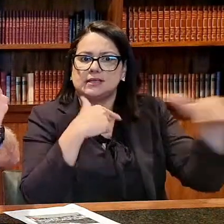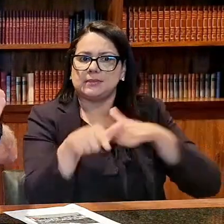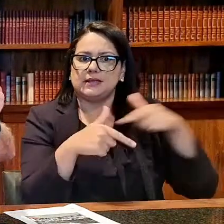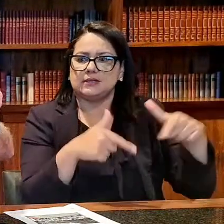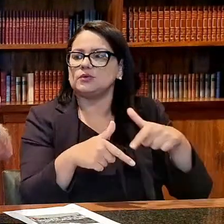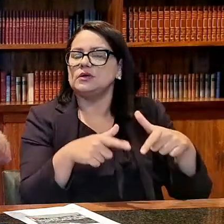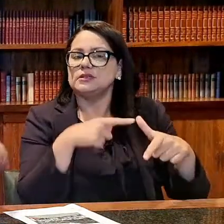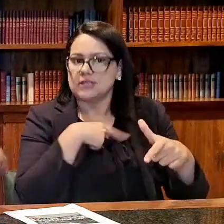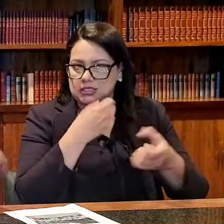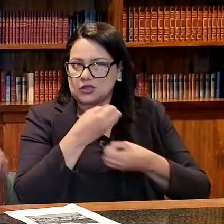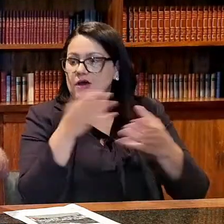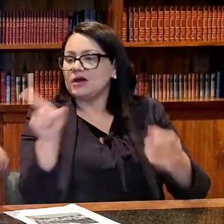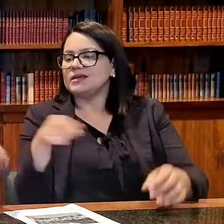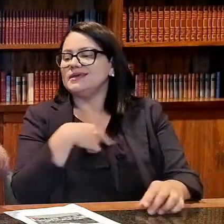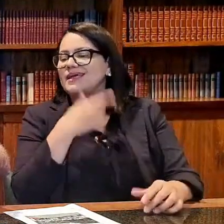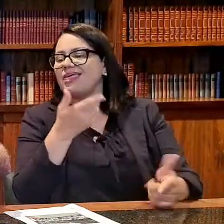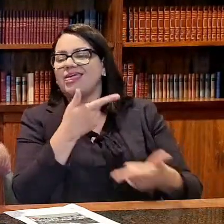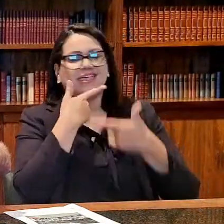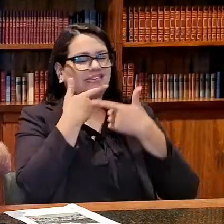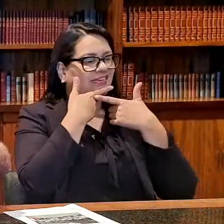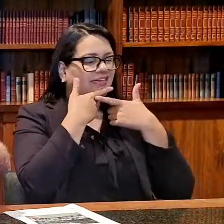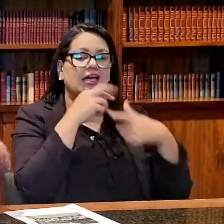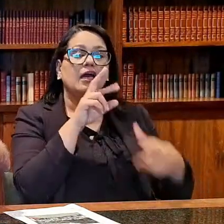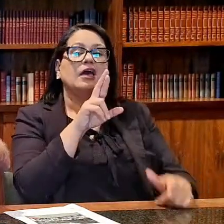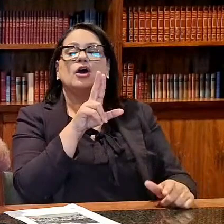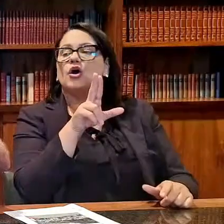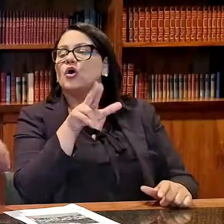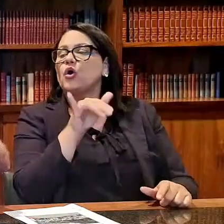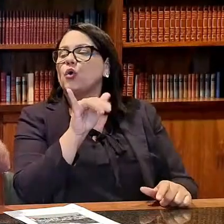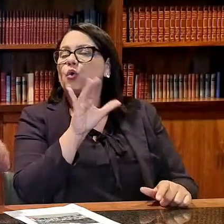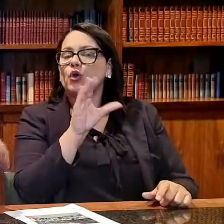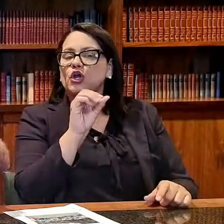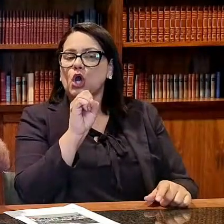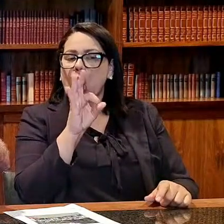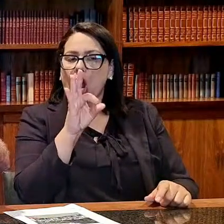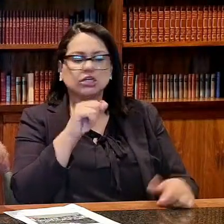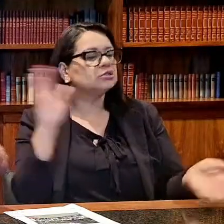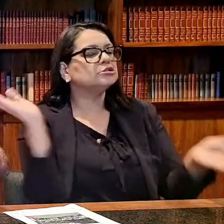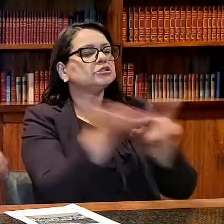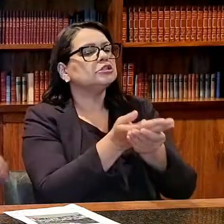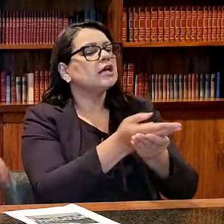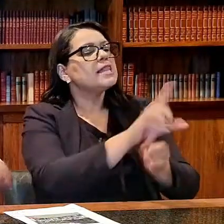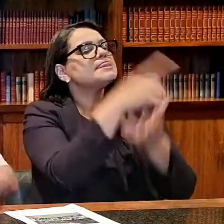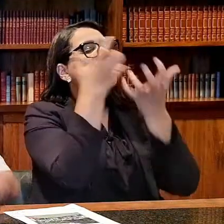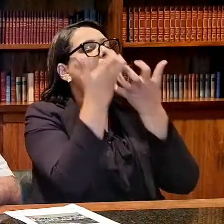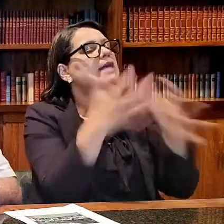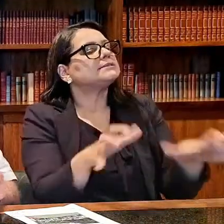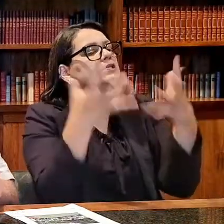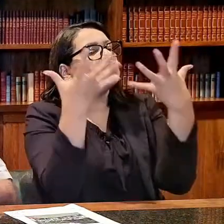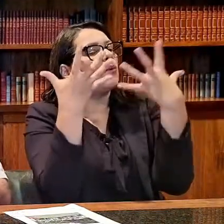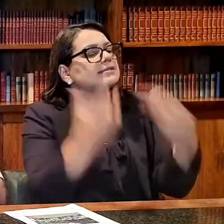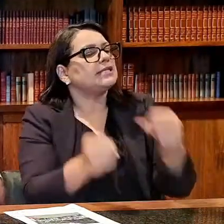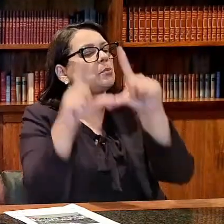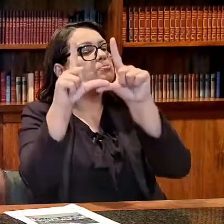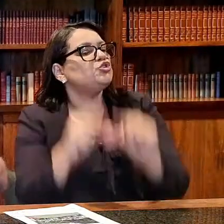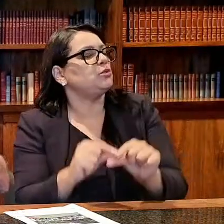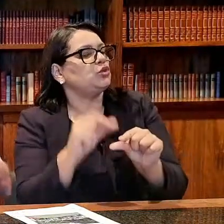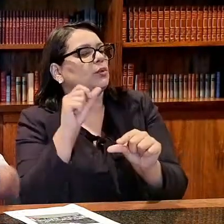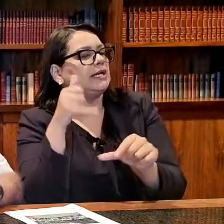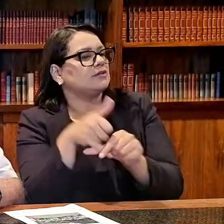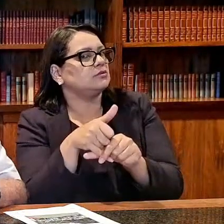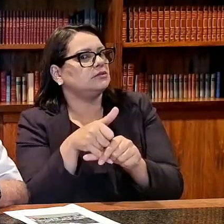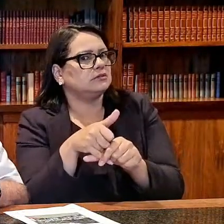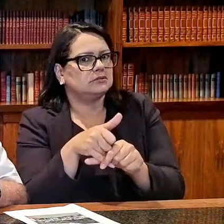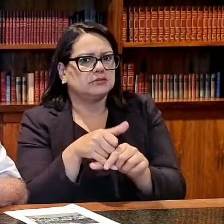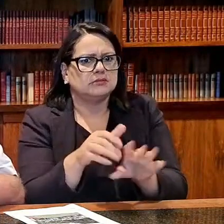Olha aqui o Rui Costa sorrindo aqui, ó. Entrou na justiça para não baixar o preço da gasolina. Então, pessoal,